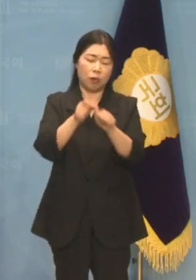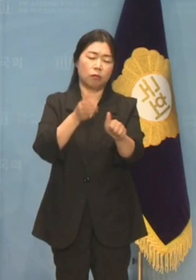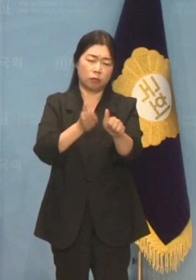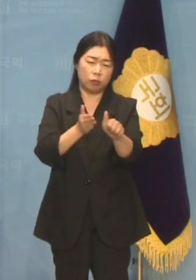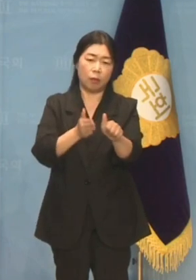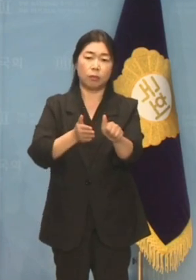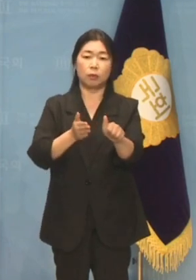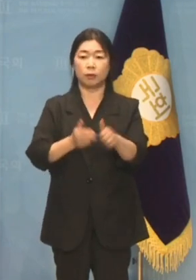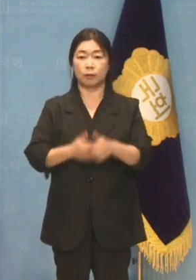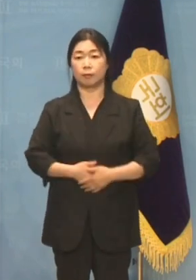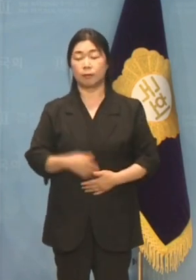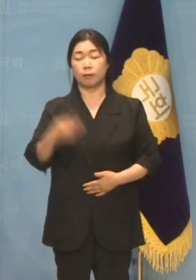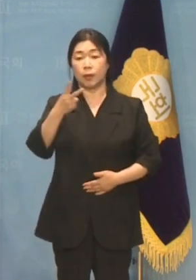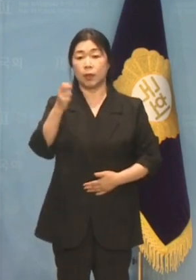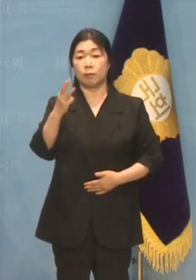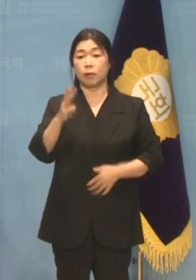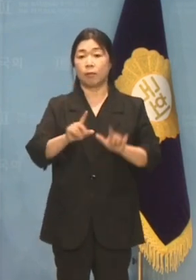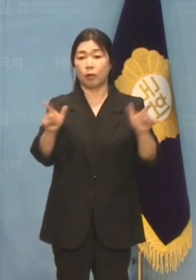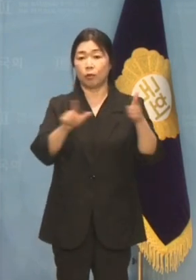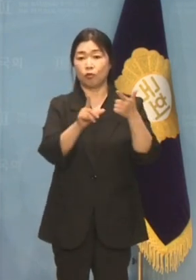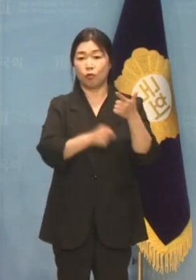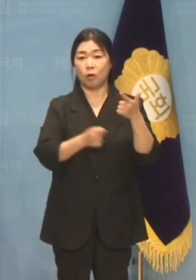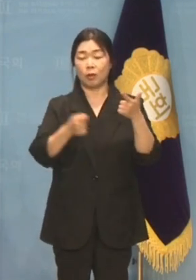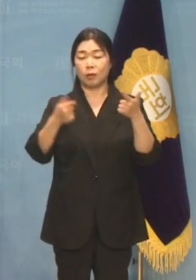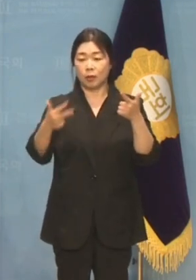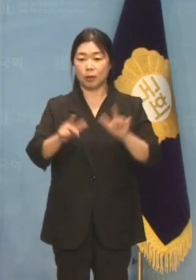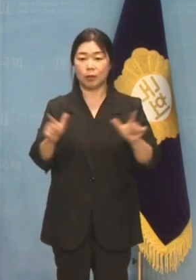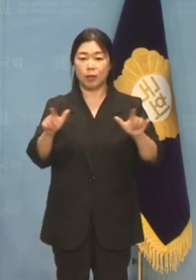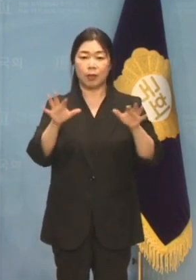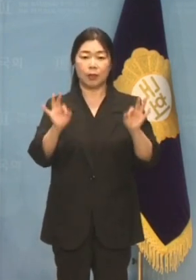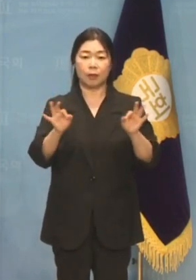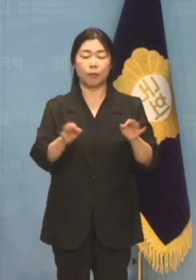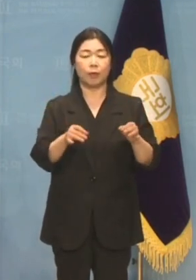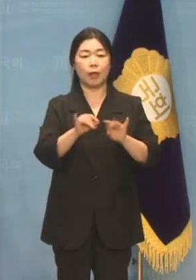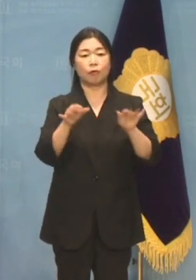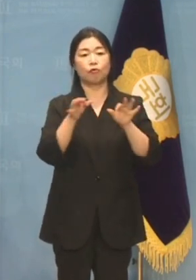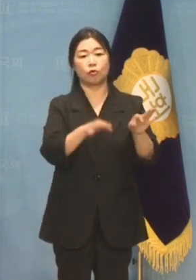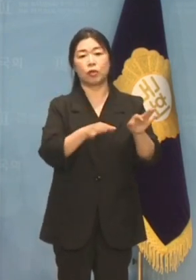바랍니다. 2023년 6월 7일 김기현 의원